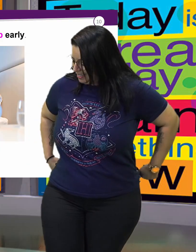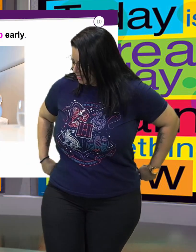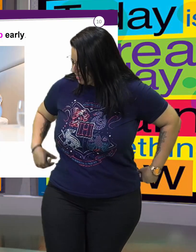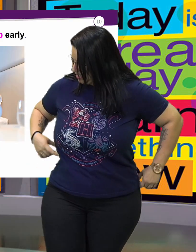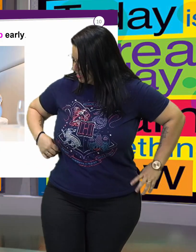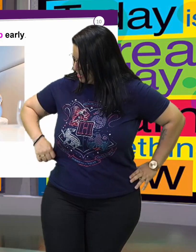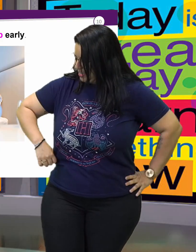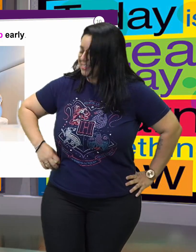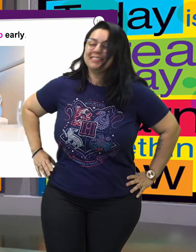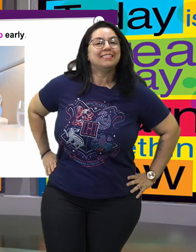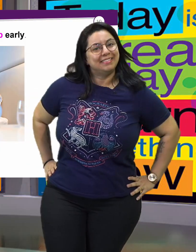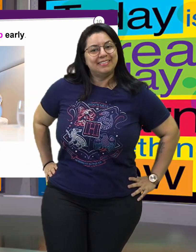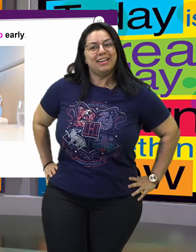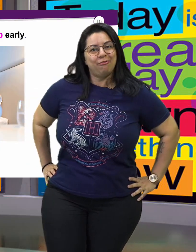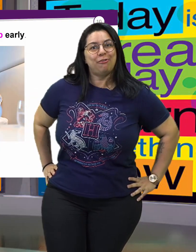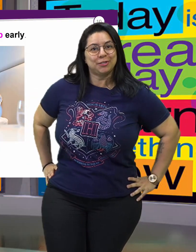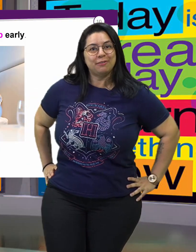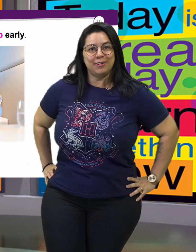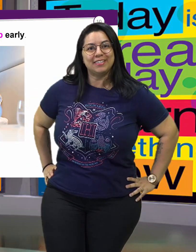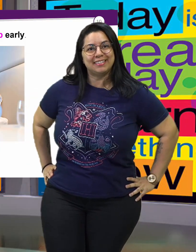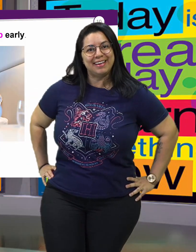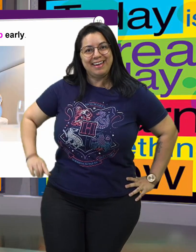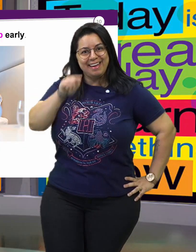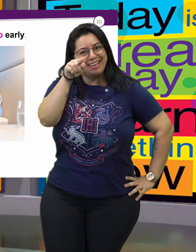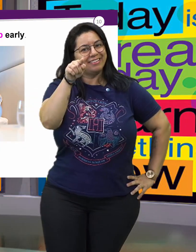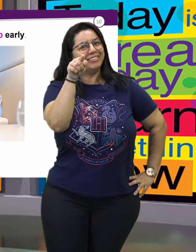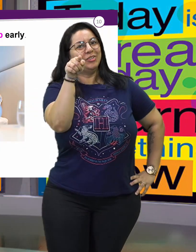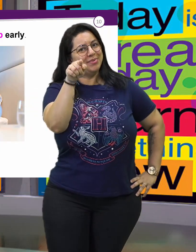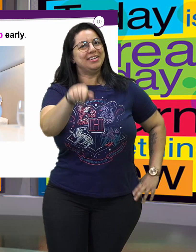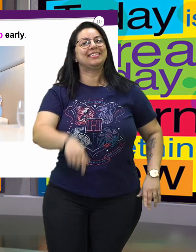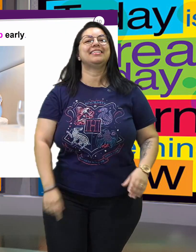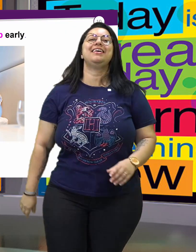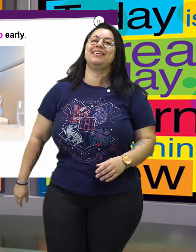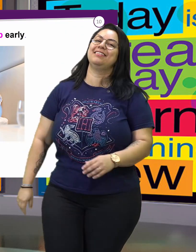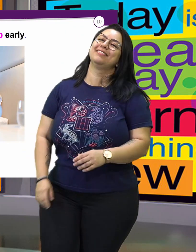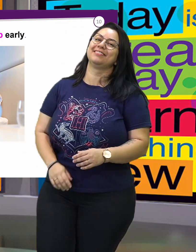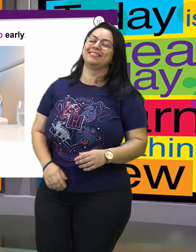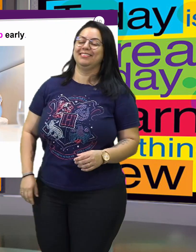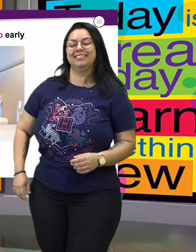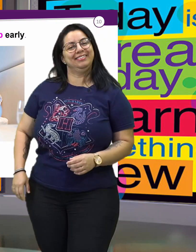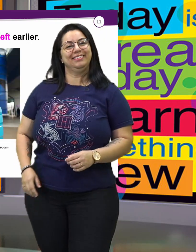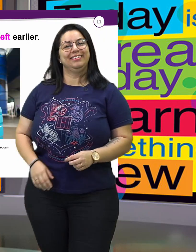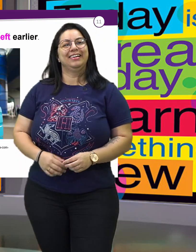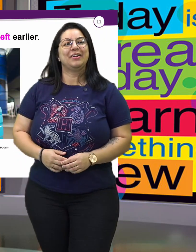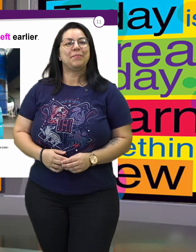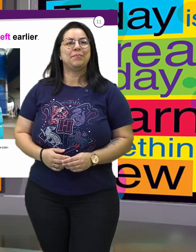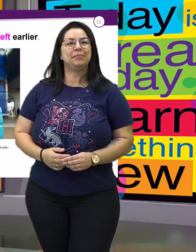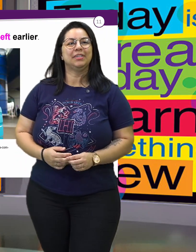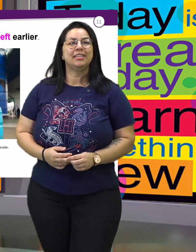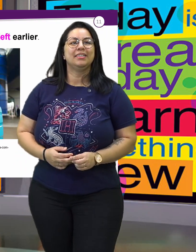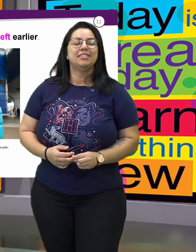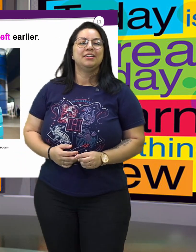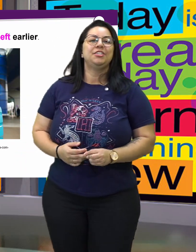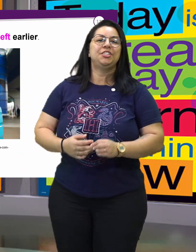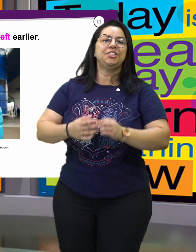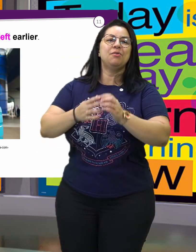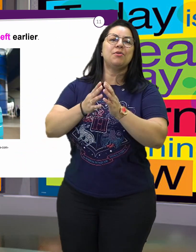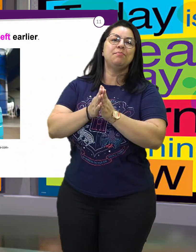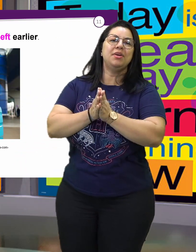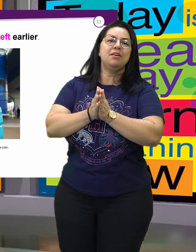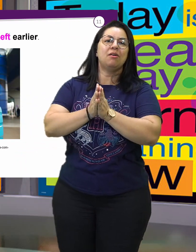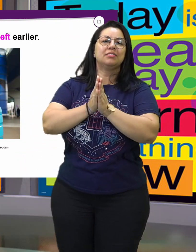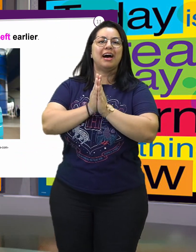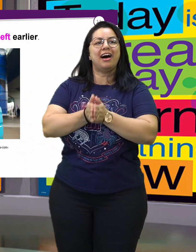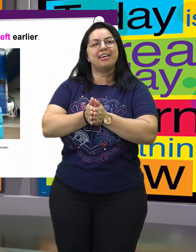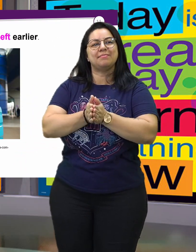aí bem dado pra alguém. Se eu fosse você, eu dormiria cedo. Exatamente. Pra mais outra, esse aí. She